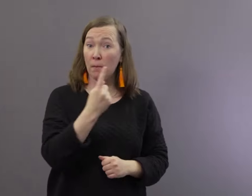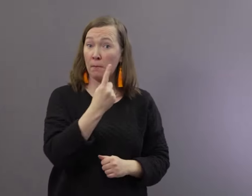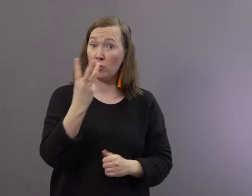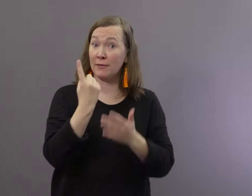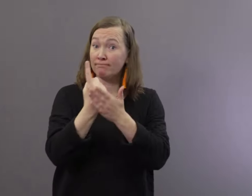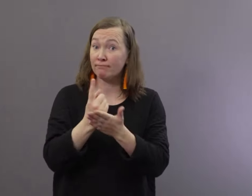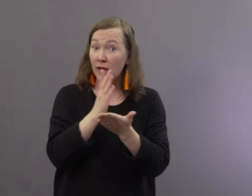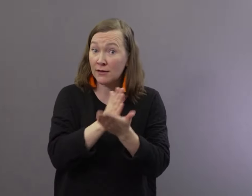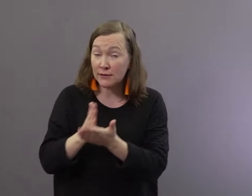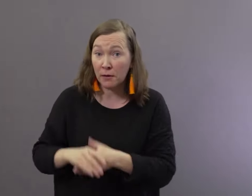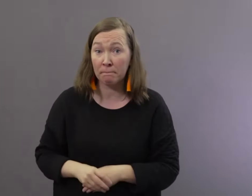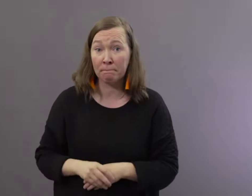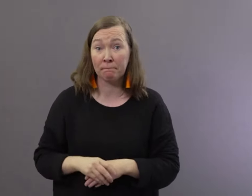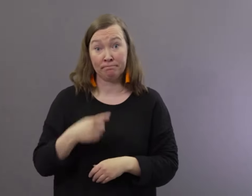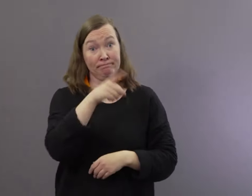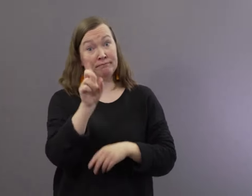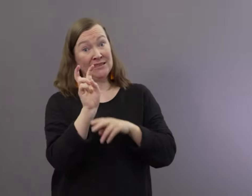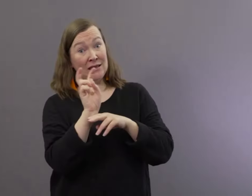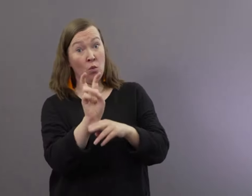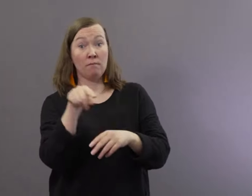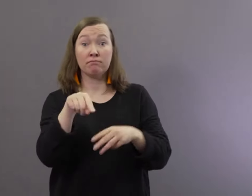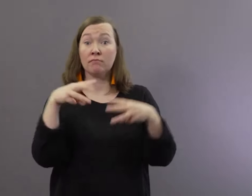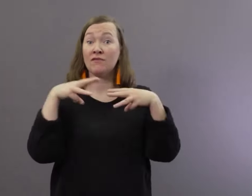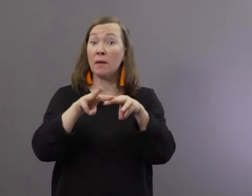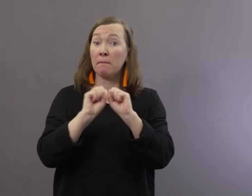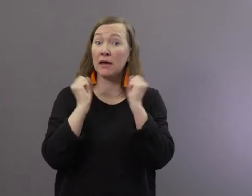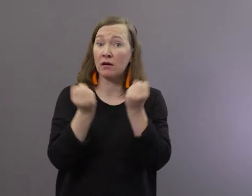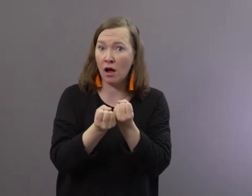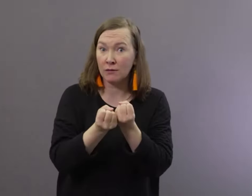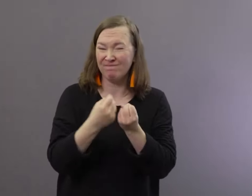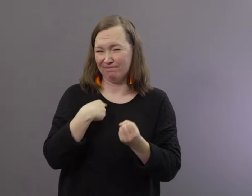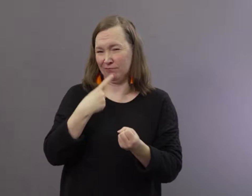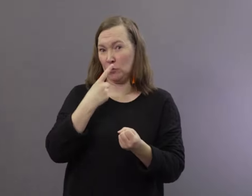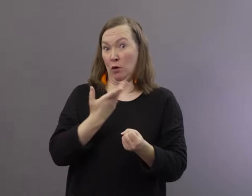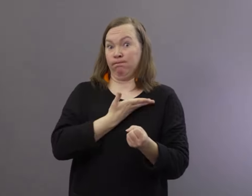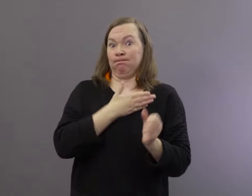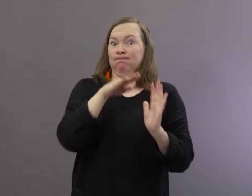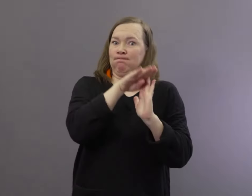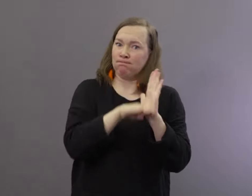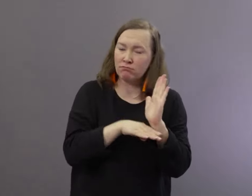liuta. Ensin muutama asia tähän alkuun.